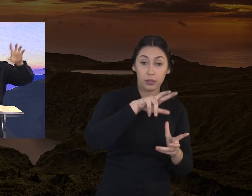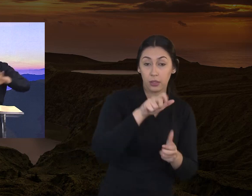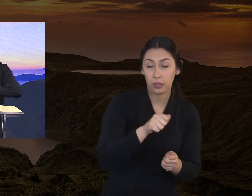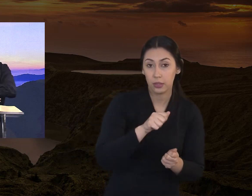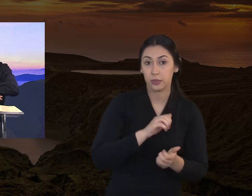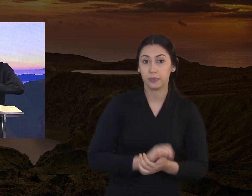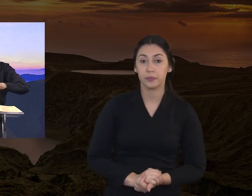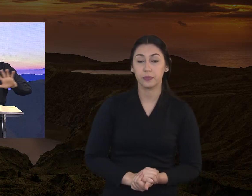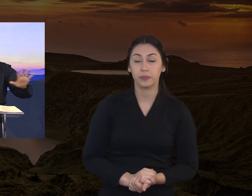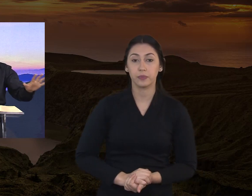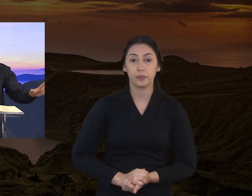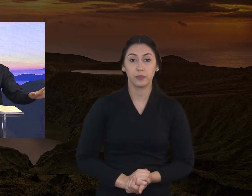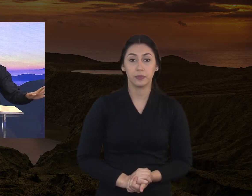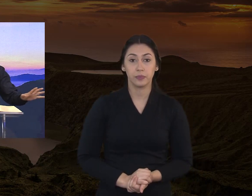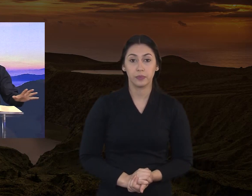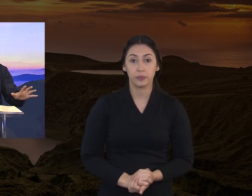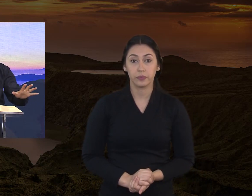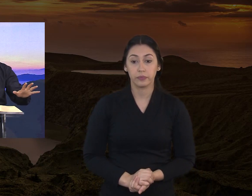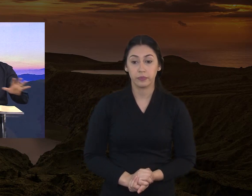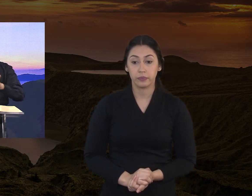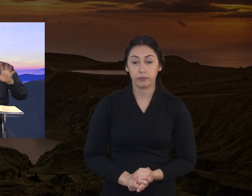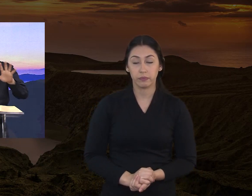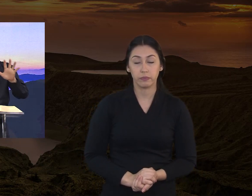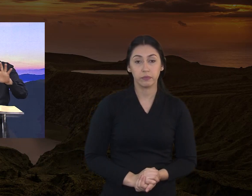Tá? Então,